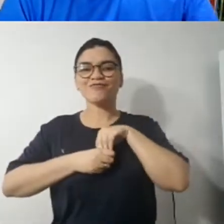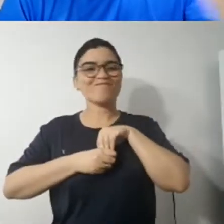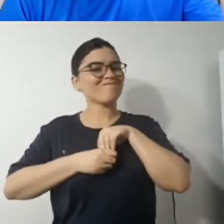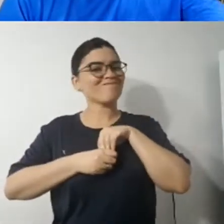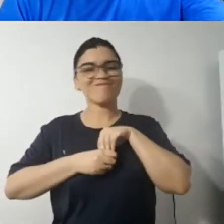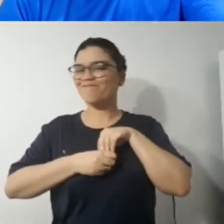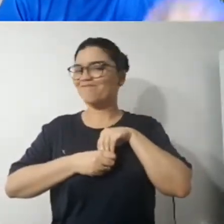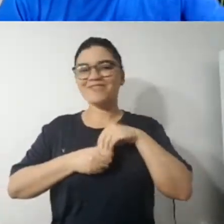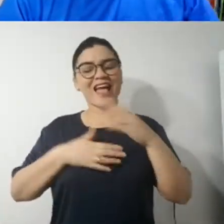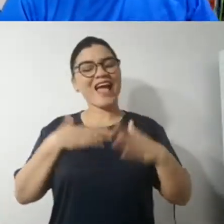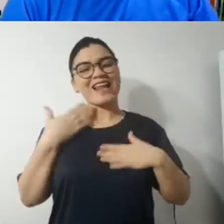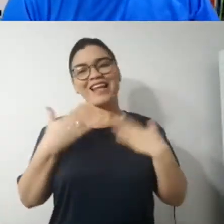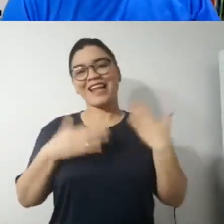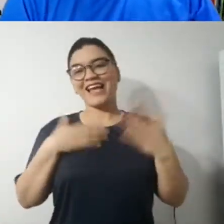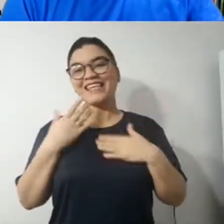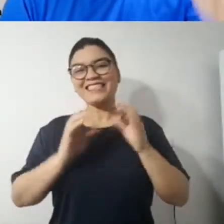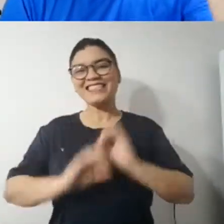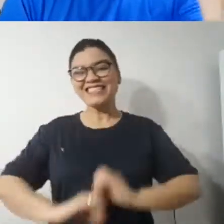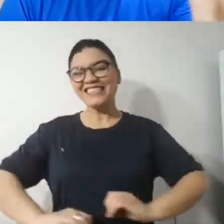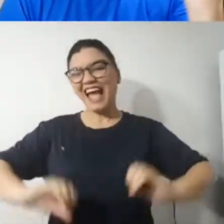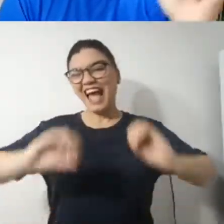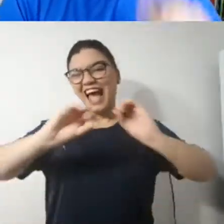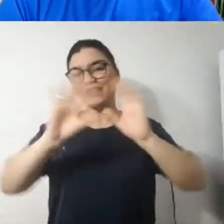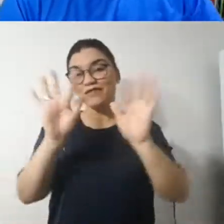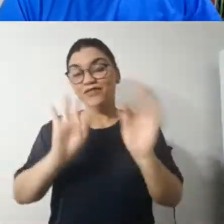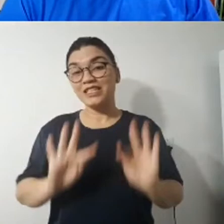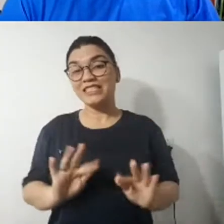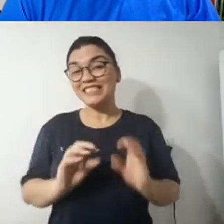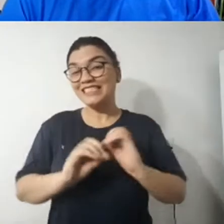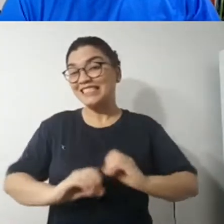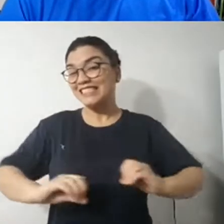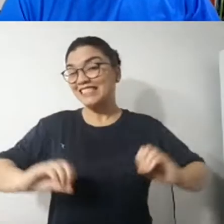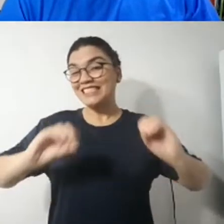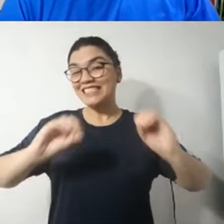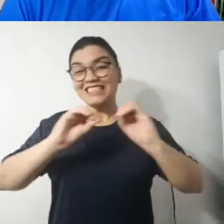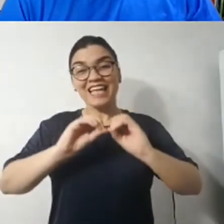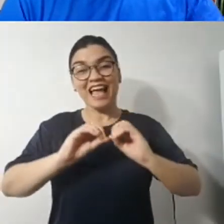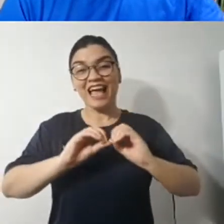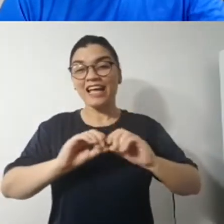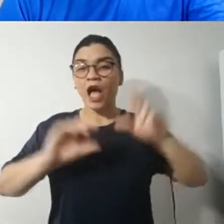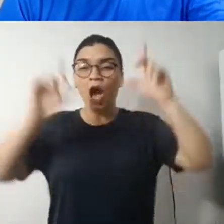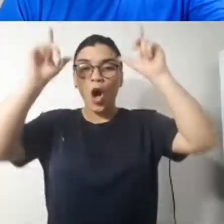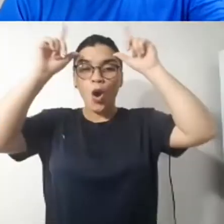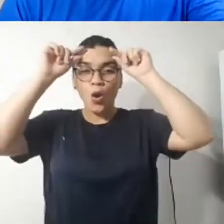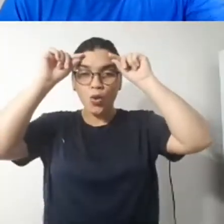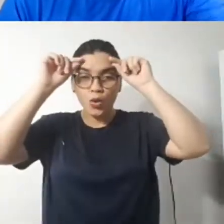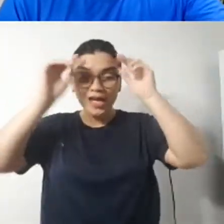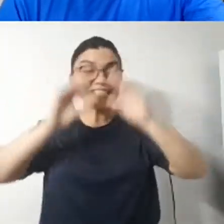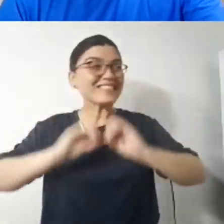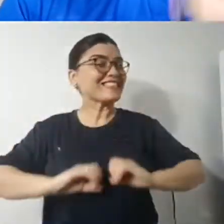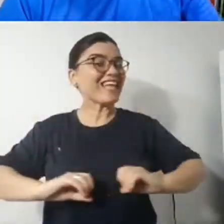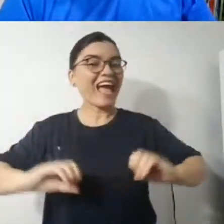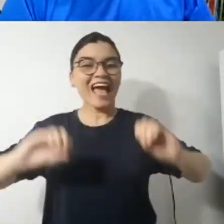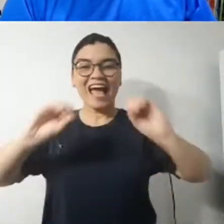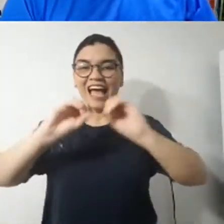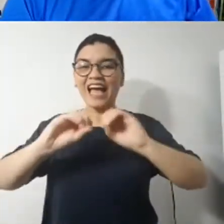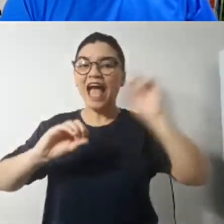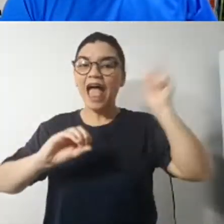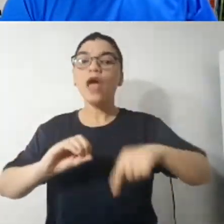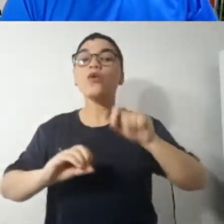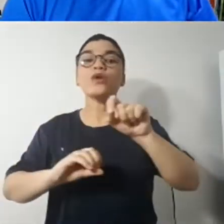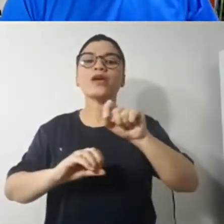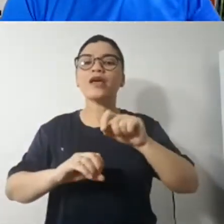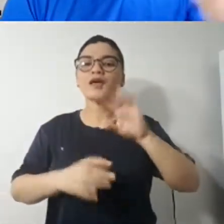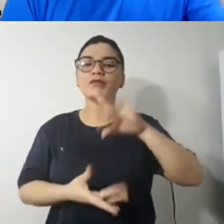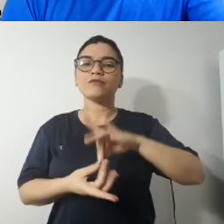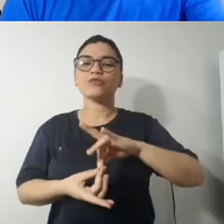Elas, de fato, não são felizes. Elas não têm satisfação em seu coração. Elas são adoecidas espiritualmente.